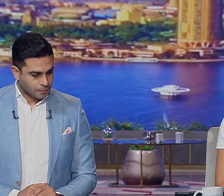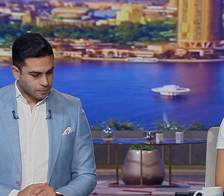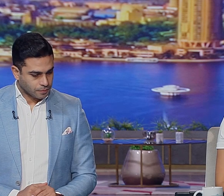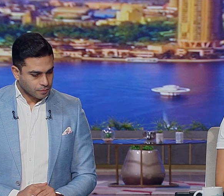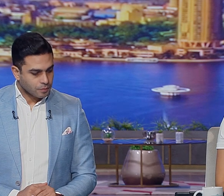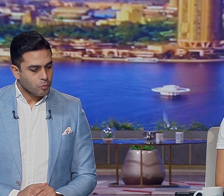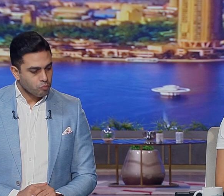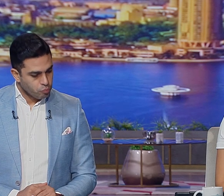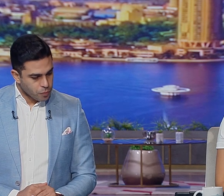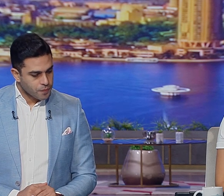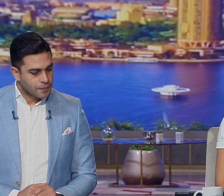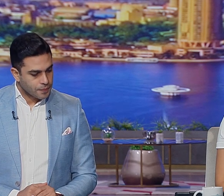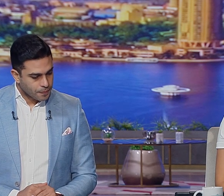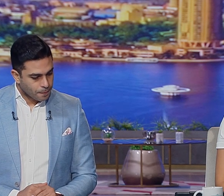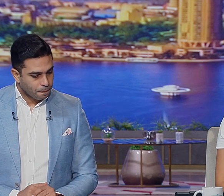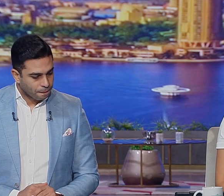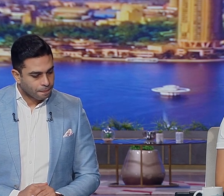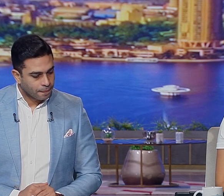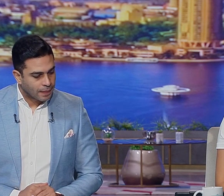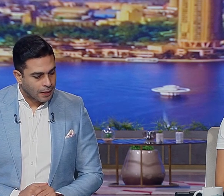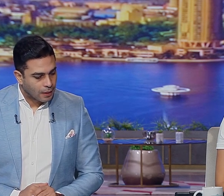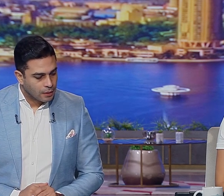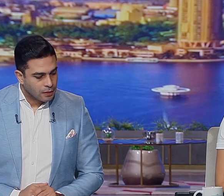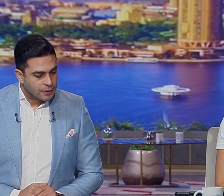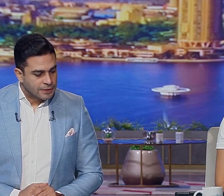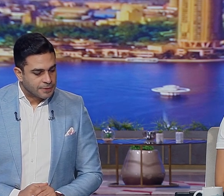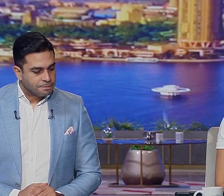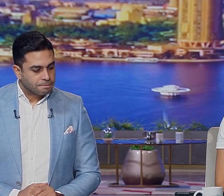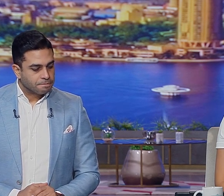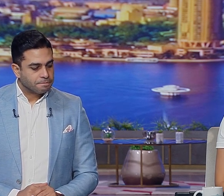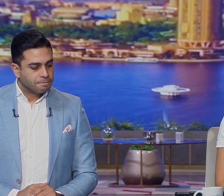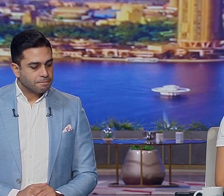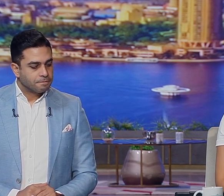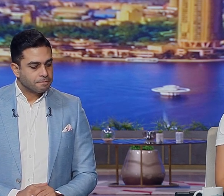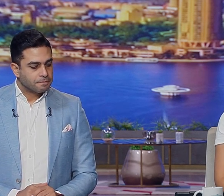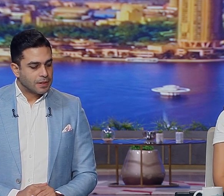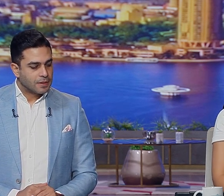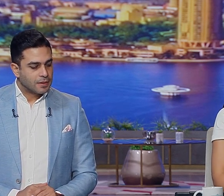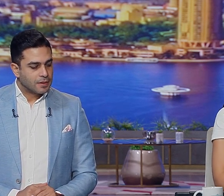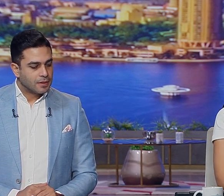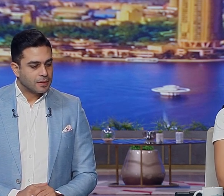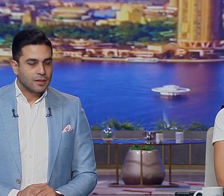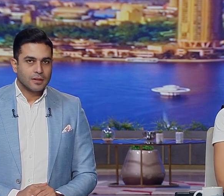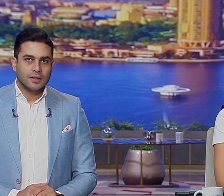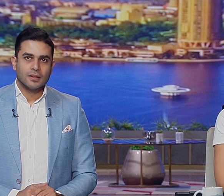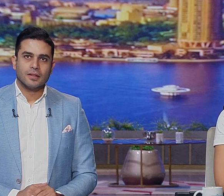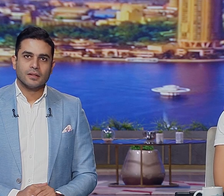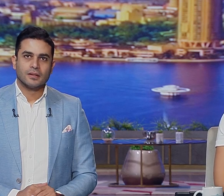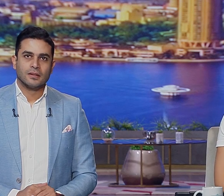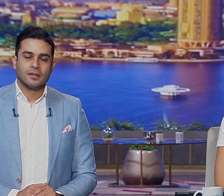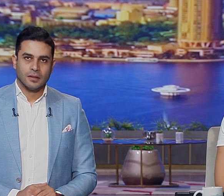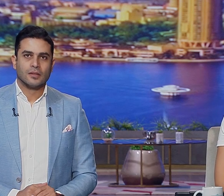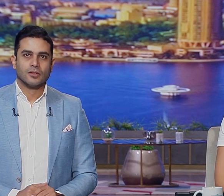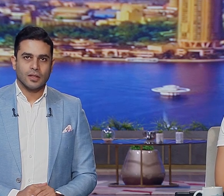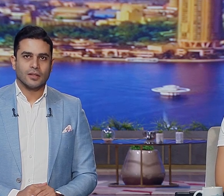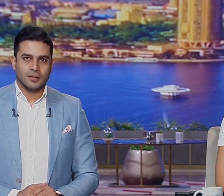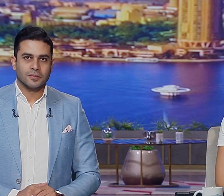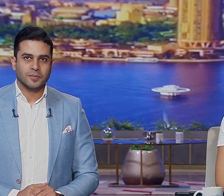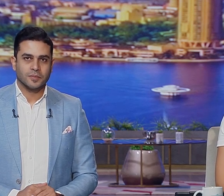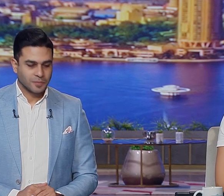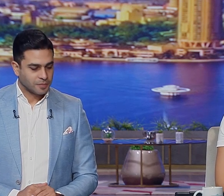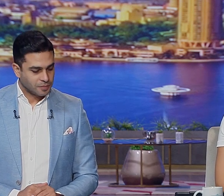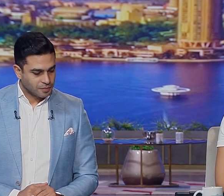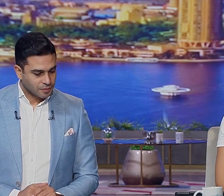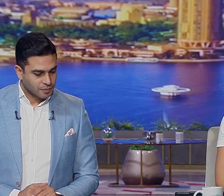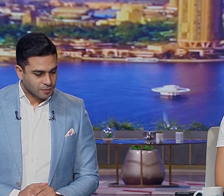شوية أكتر كمان عن اللي خرجت دلوقتي، من حتة إن إحنا لأ، إحنا الصم يقدروا عندهم الكفاءات إن هما يشتغلوا في حاجات كتيرة